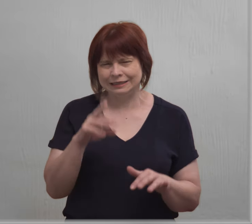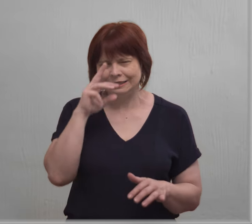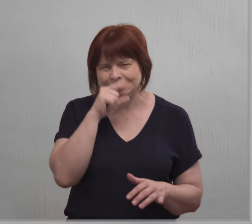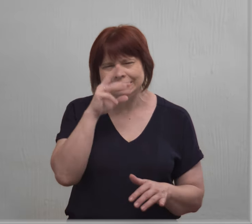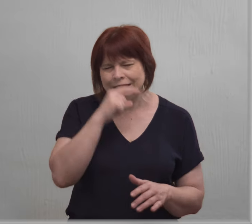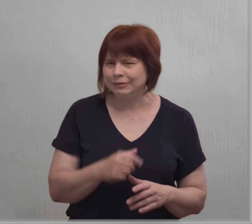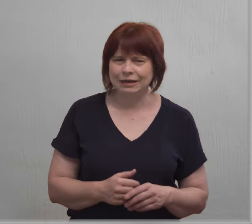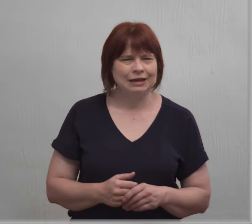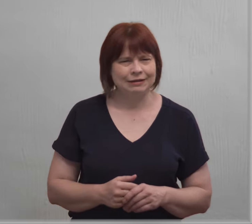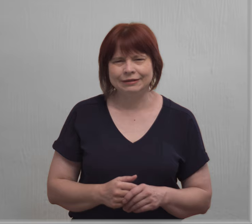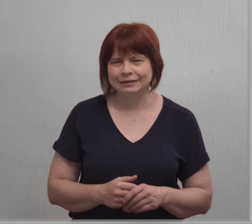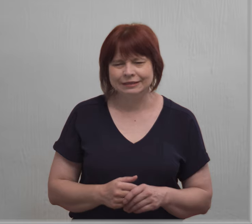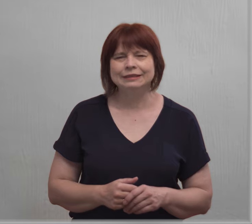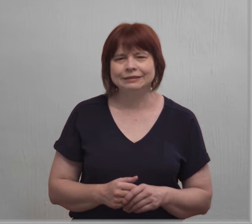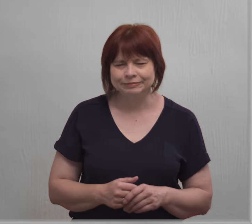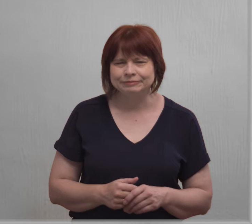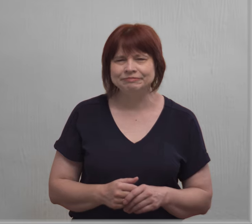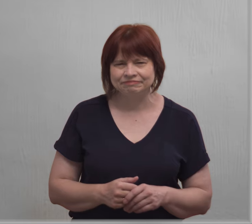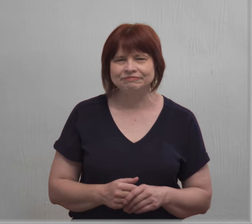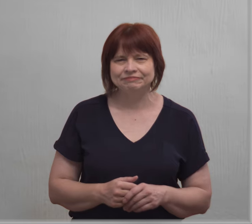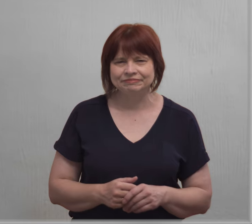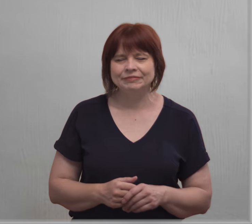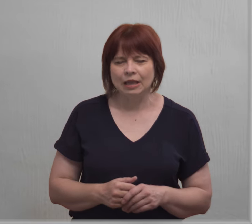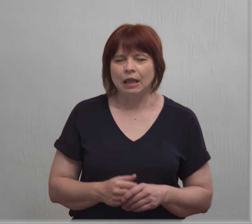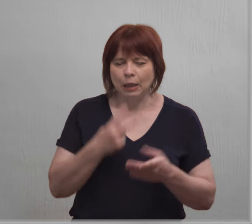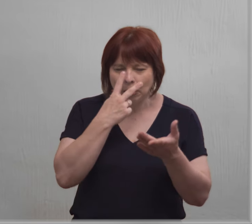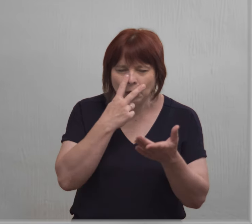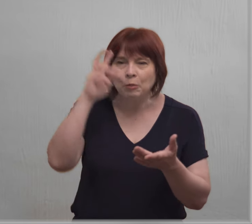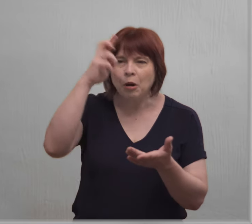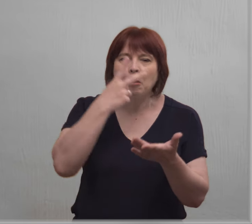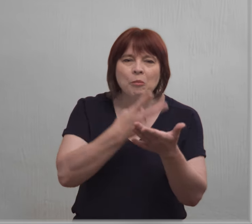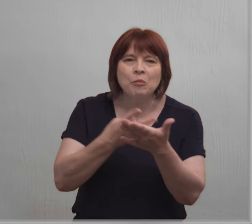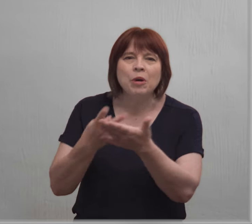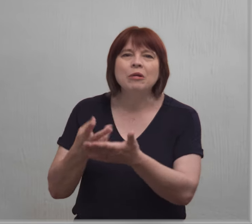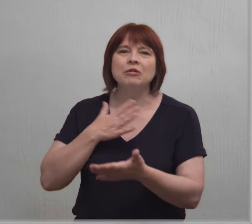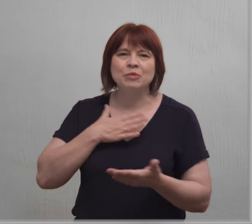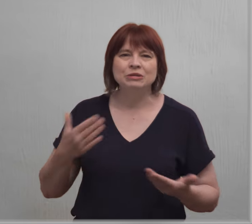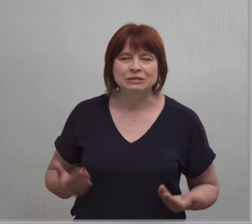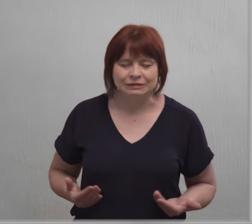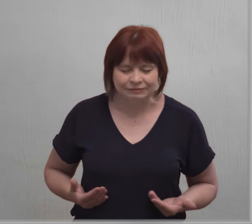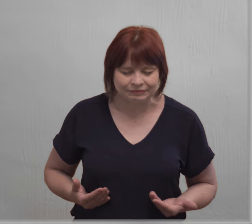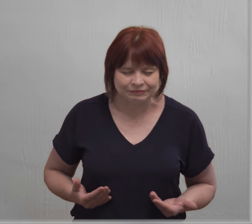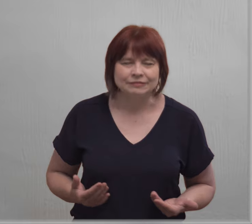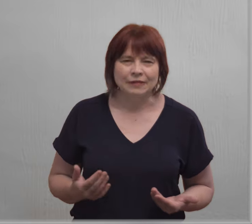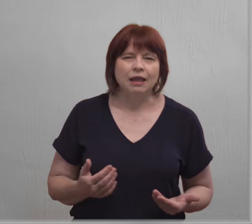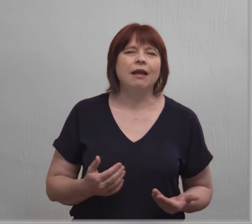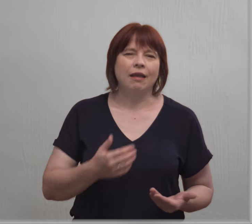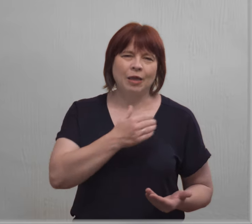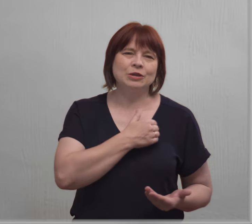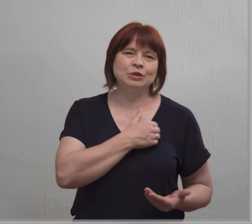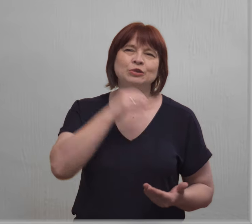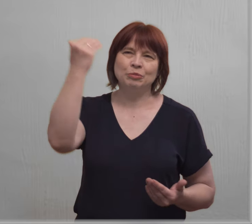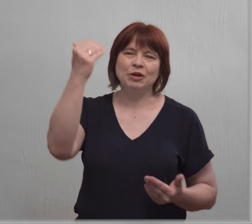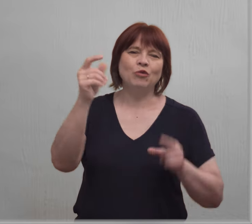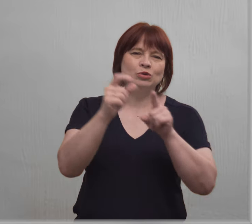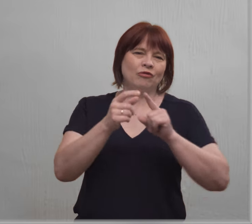и я увидел, как Он действует в моей жизни, вот, и хотел очень, чтобы Его Слово, оно действовало во мне.